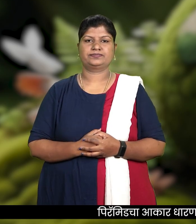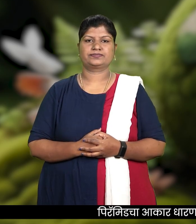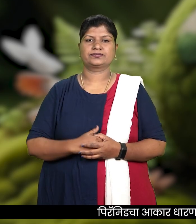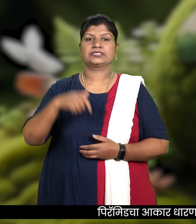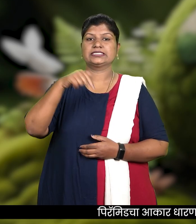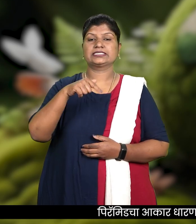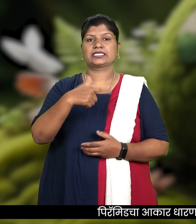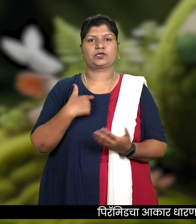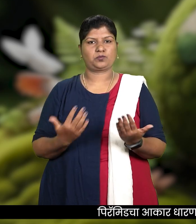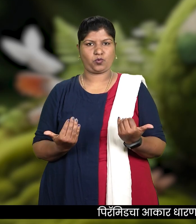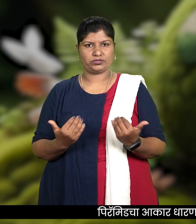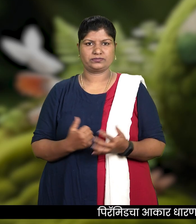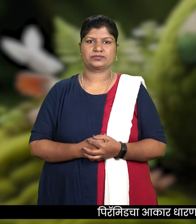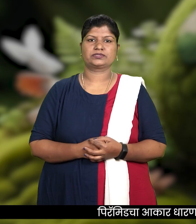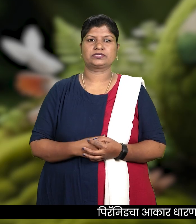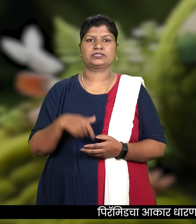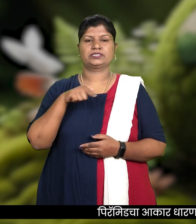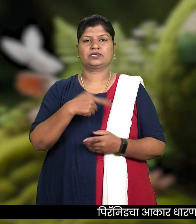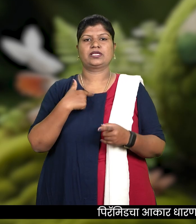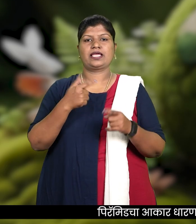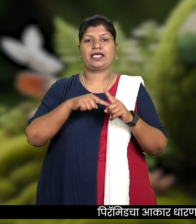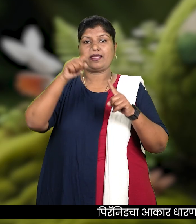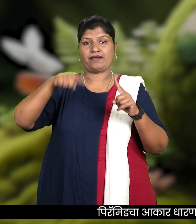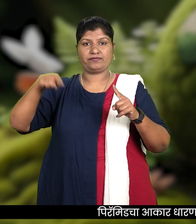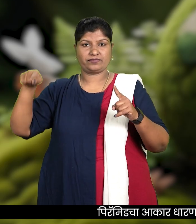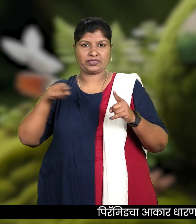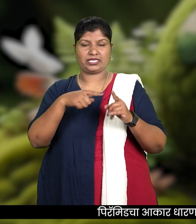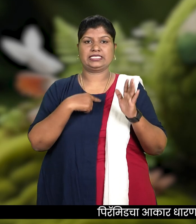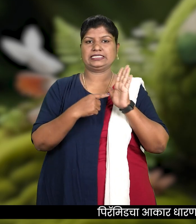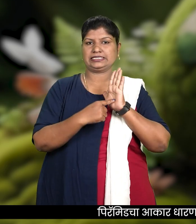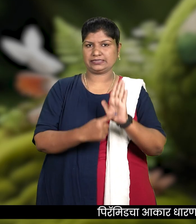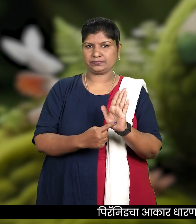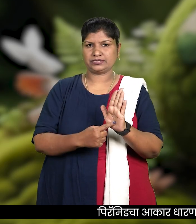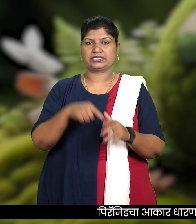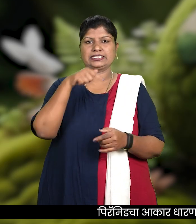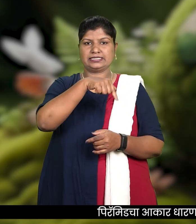पिरामिडचा आकार धारण करणाऱ्या या संबंधांचे ग्राफिकरित्या प्रतिनिधित्व करणे शक्य आहे.